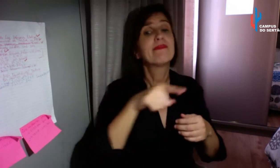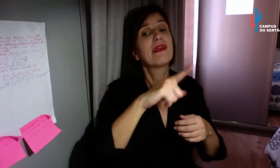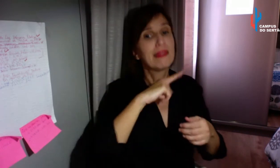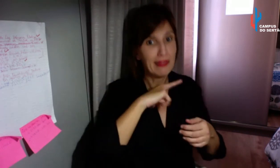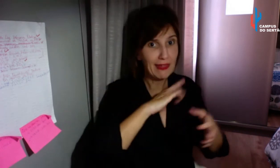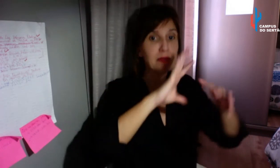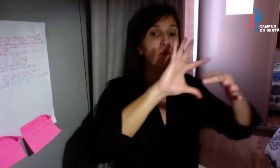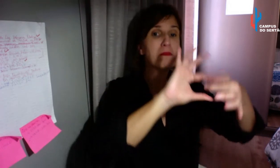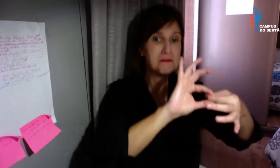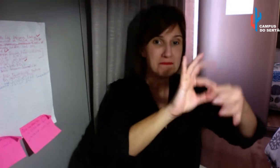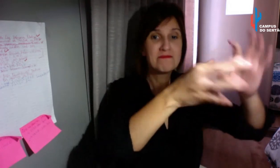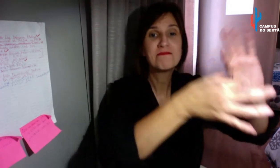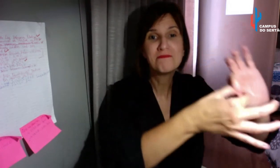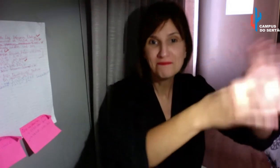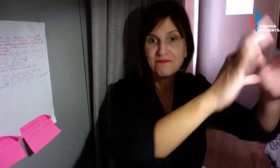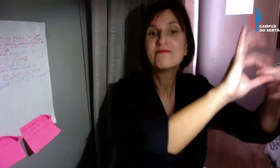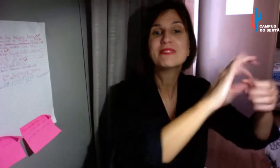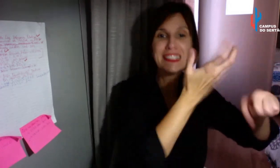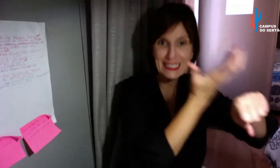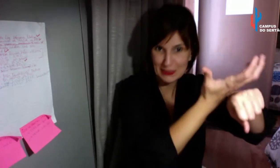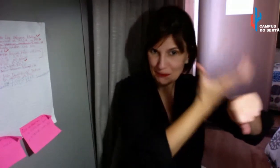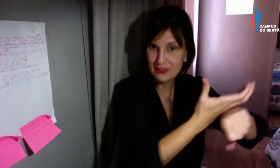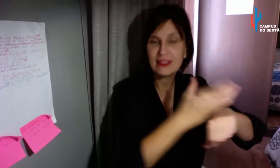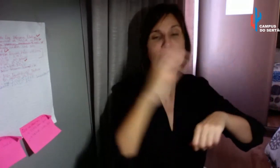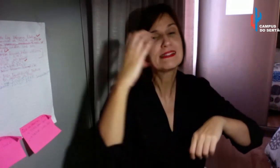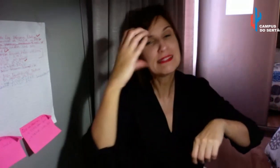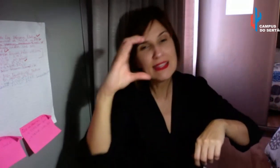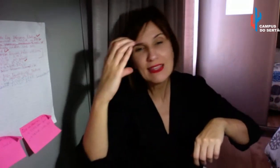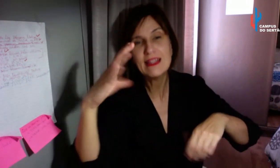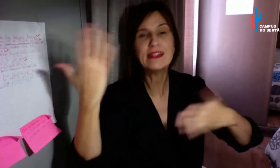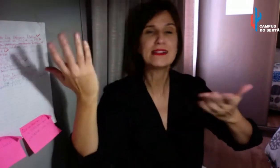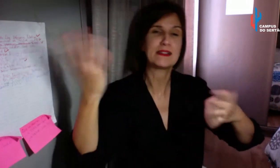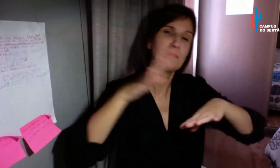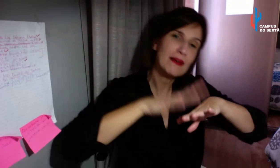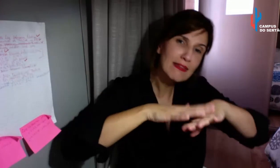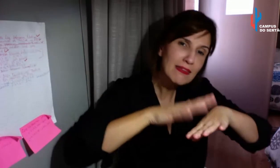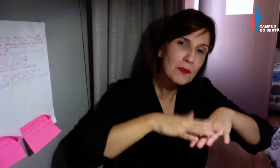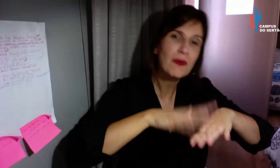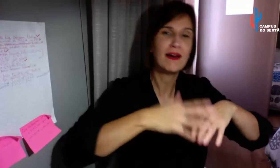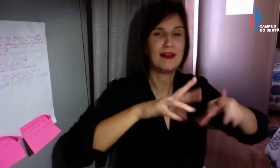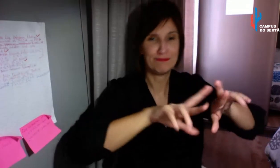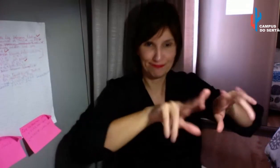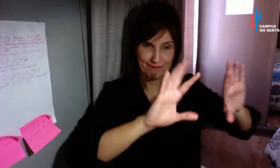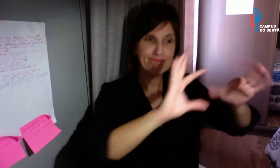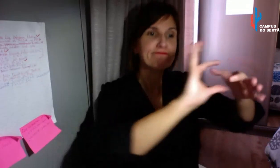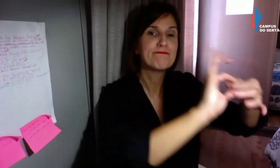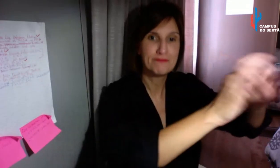crianças. O BNCC, ele tem articulação de